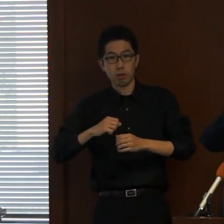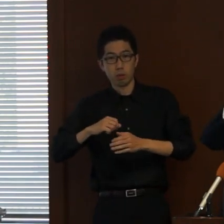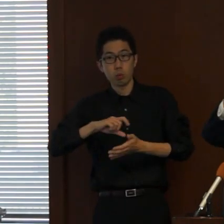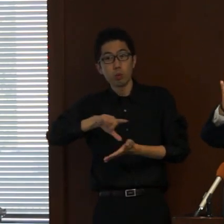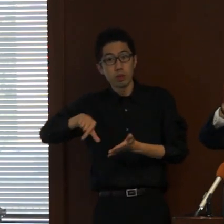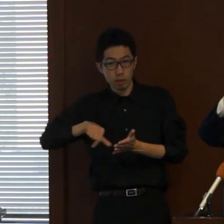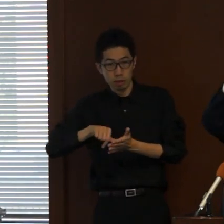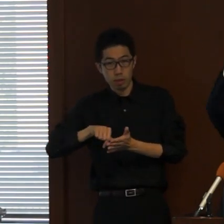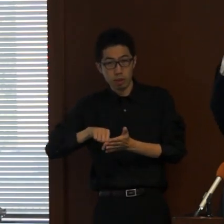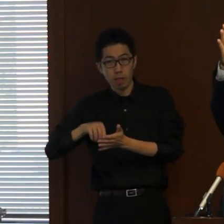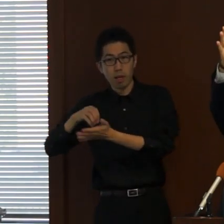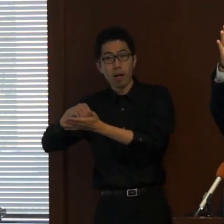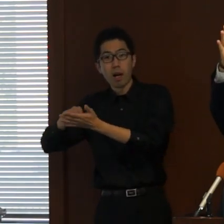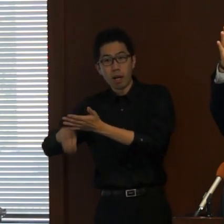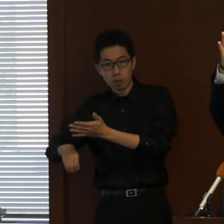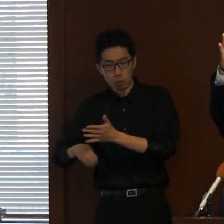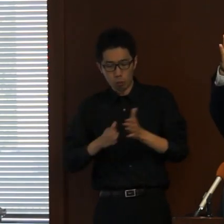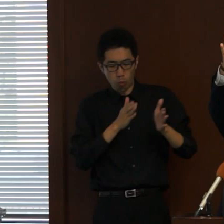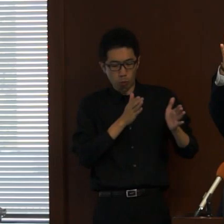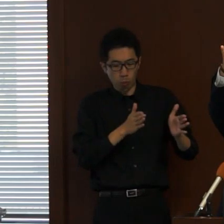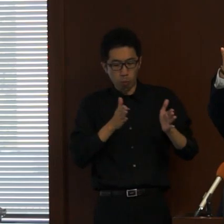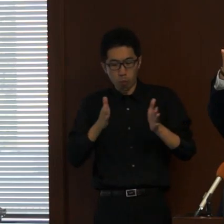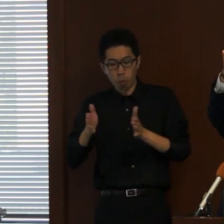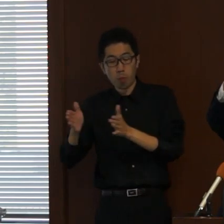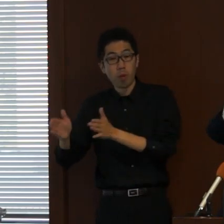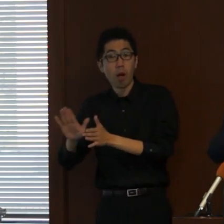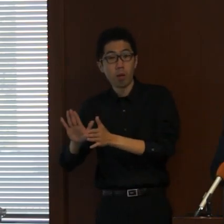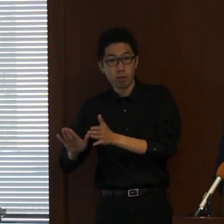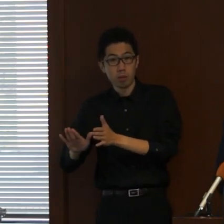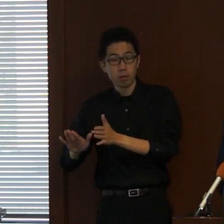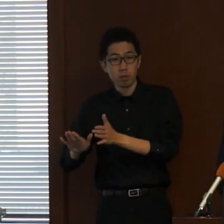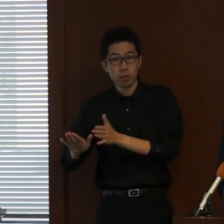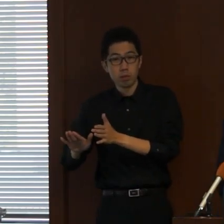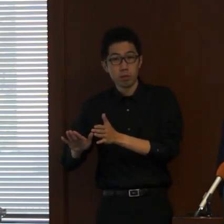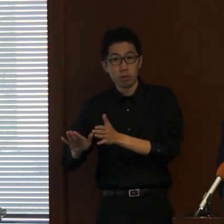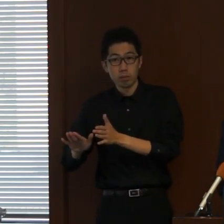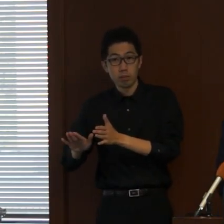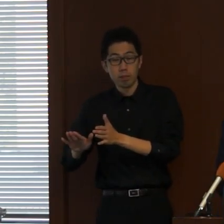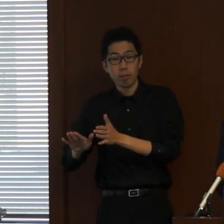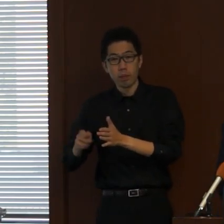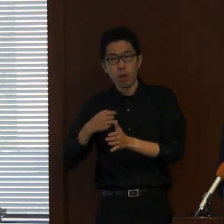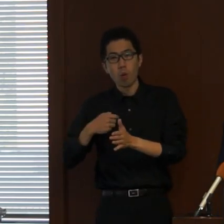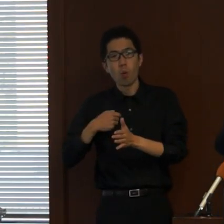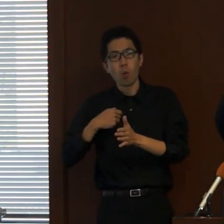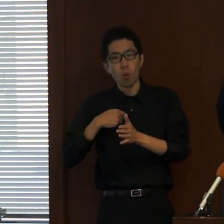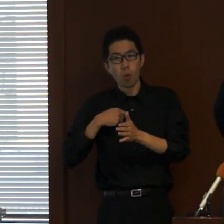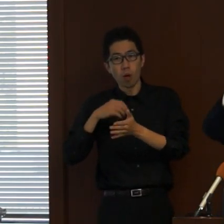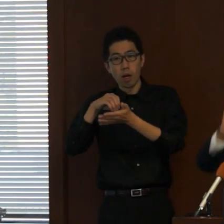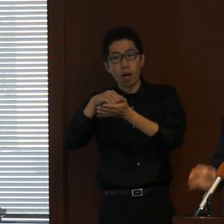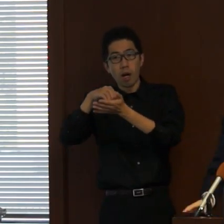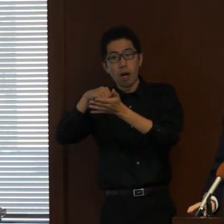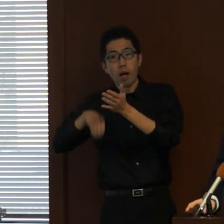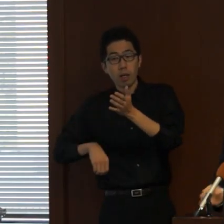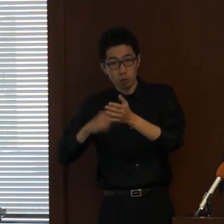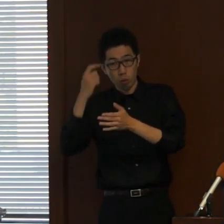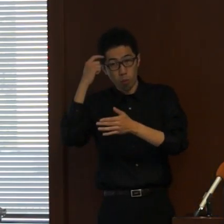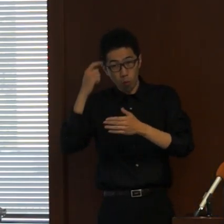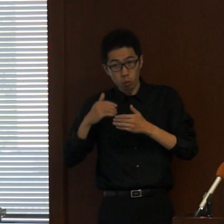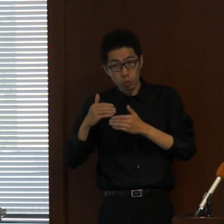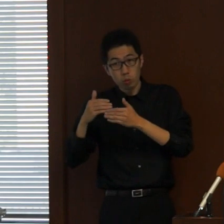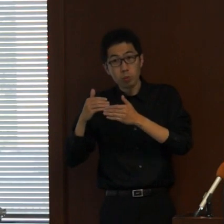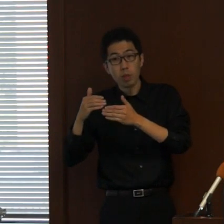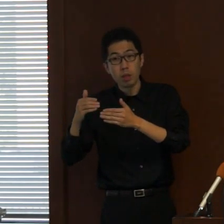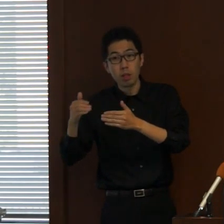で我々は解除に向かっていると思ってたら、隣の福岡県さんが二段越しでこう突